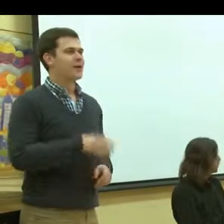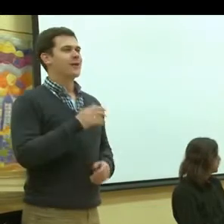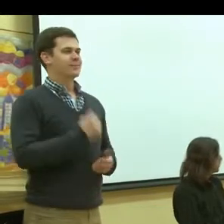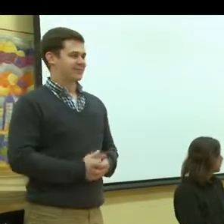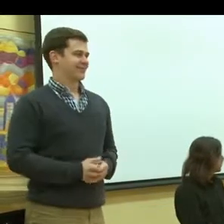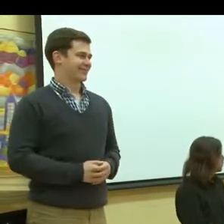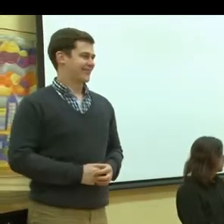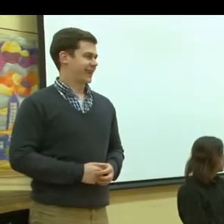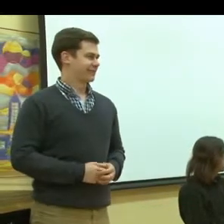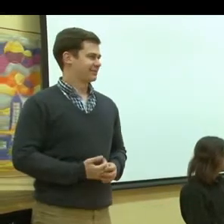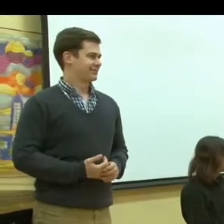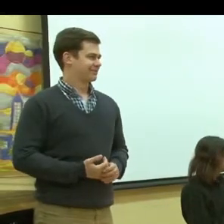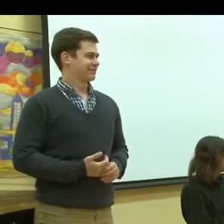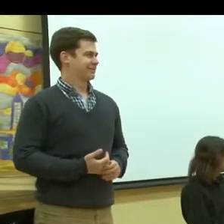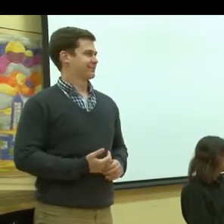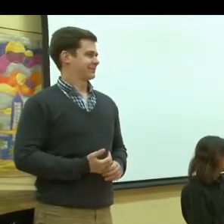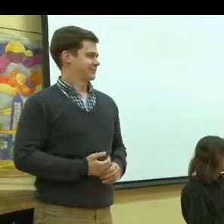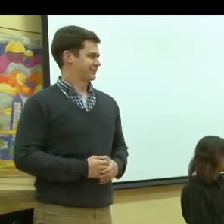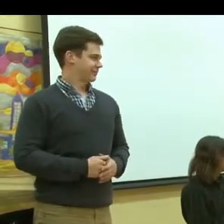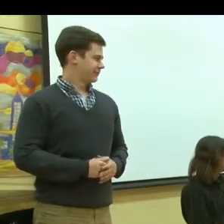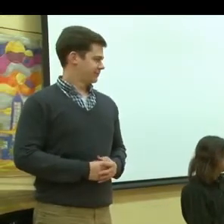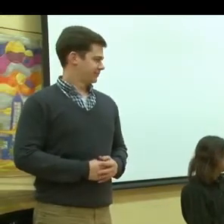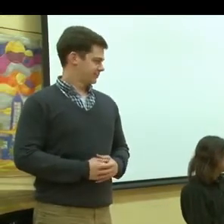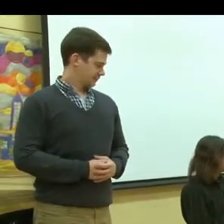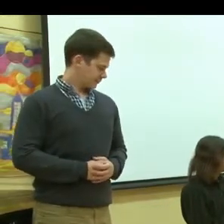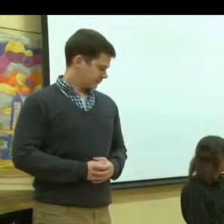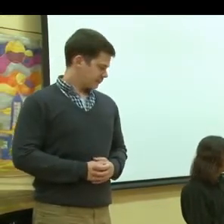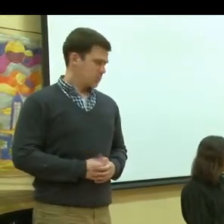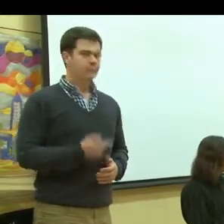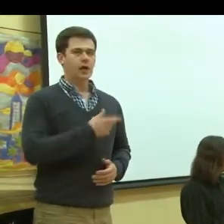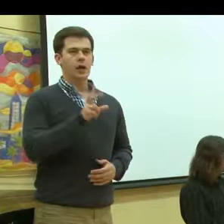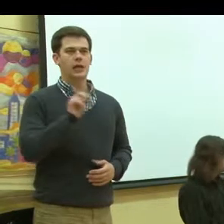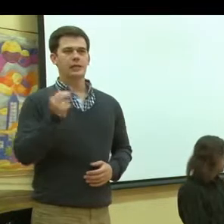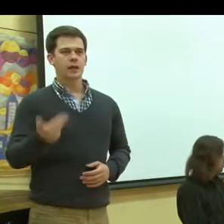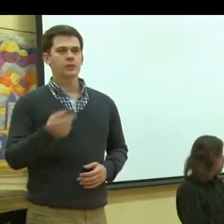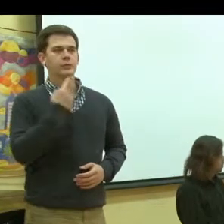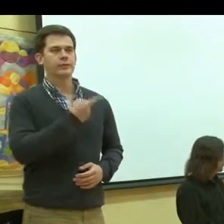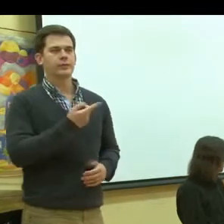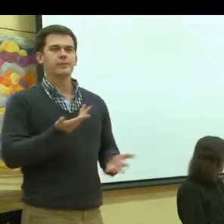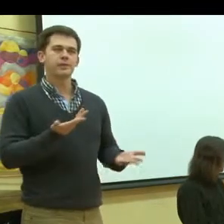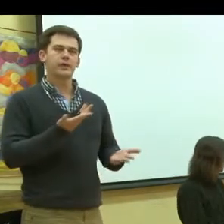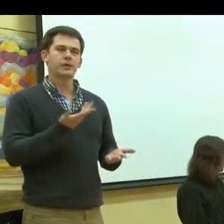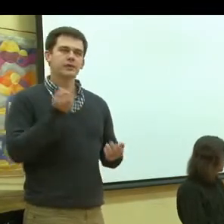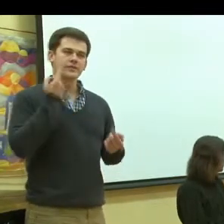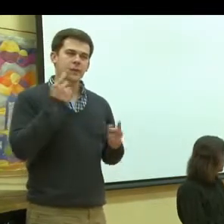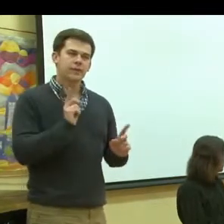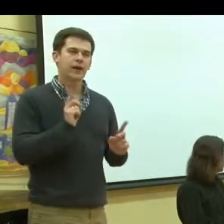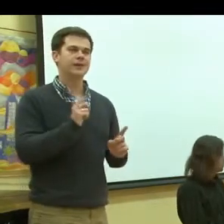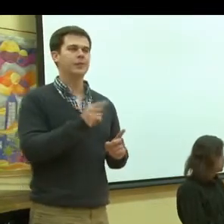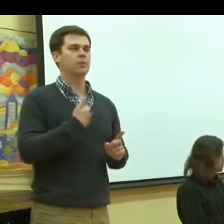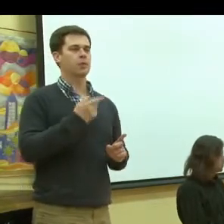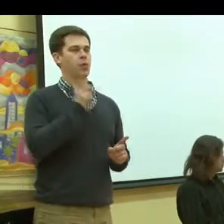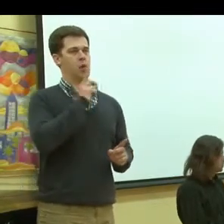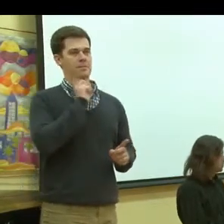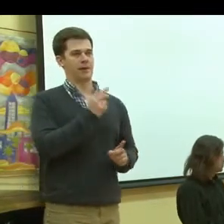salones, uno piensa aquí en Europa que se bailaban salones muy grandemente. Tak, znaczy Christian z jakiego względu zwrócił uwagę na ten fakt, no bo tam